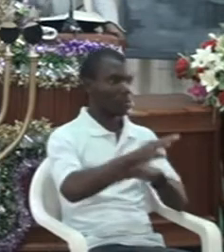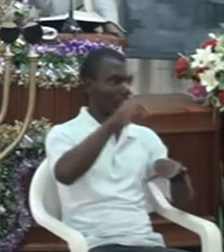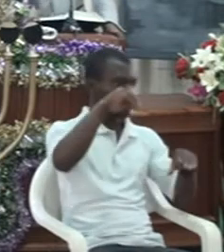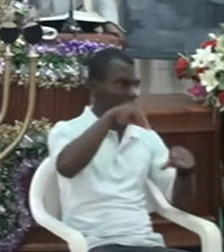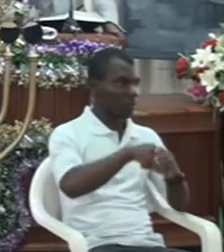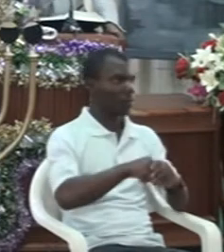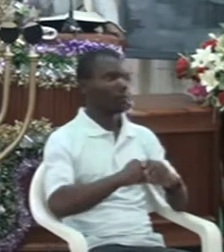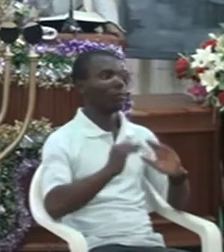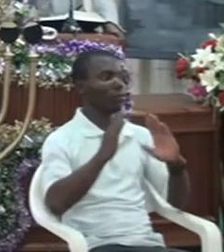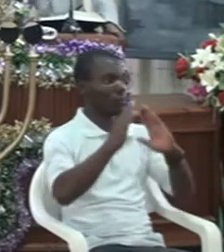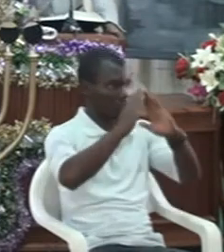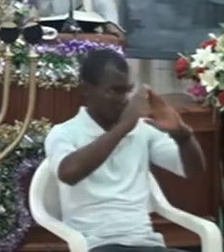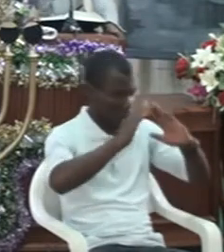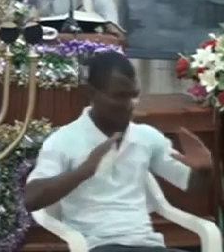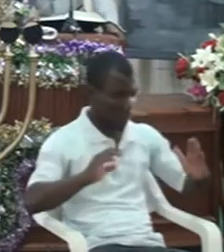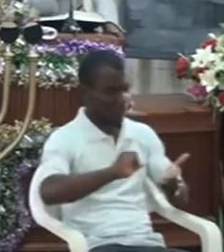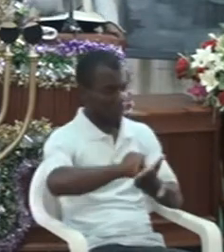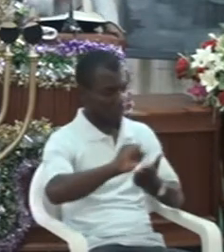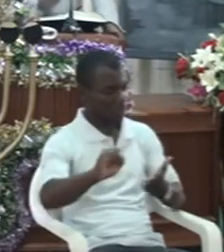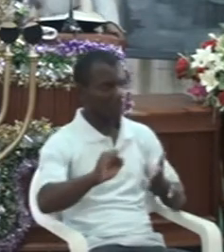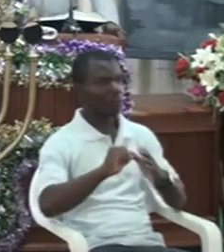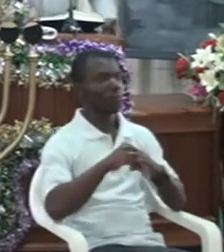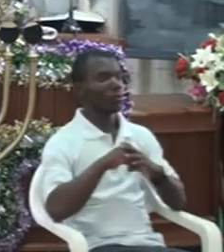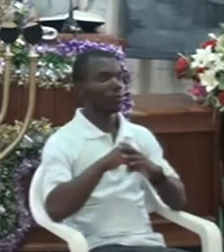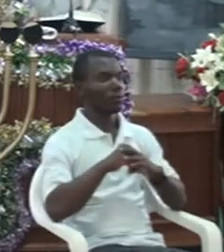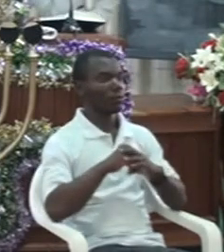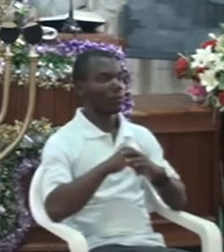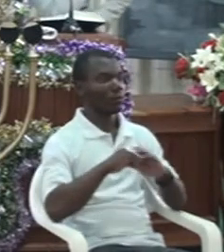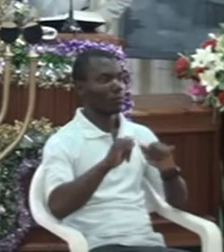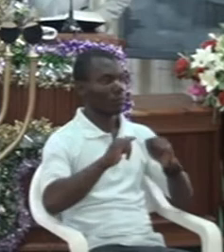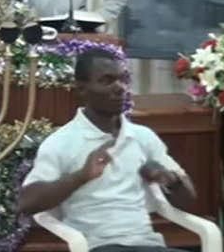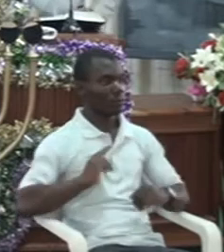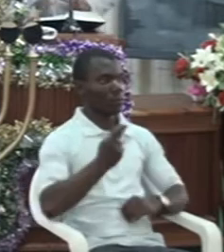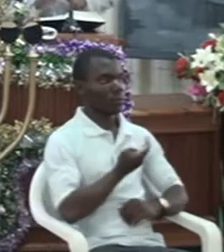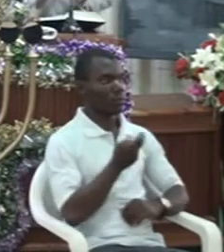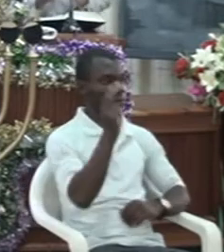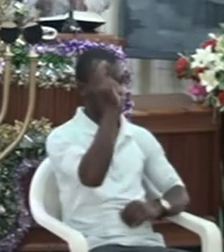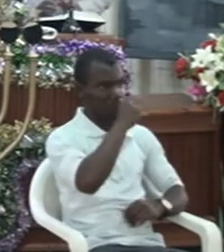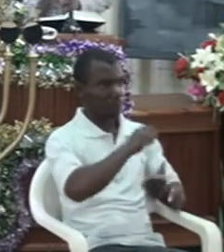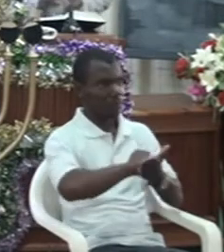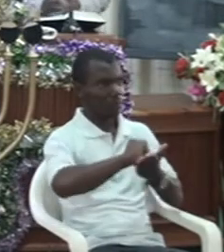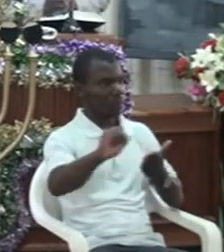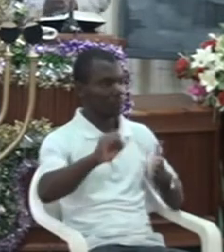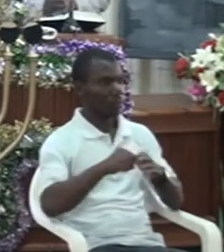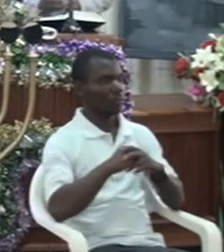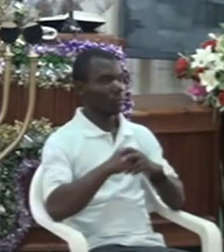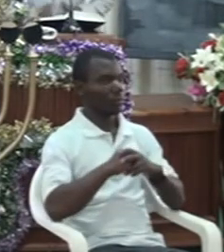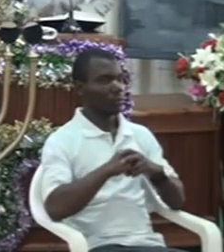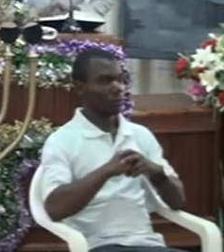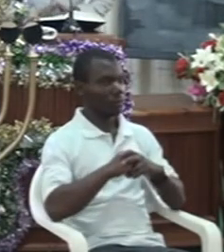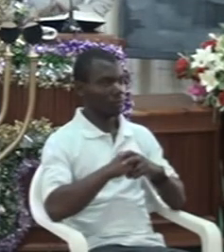saint. Il entre là où il y a une maison sainte aussi. Et si nous négligeons la